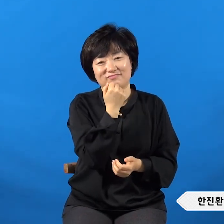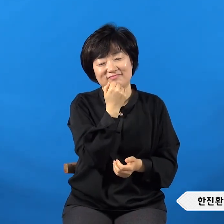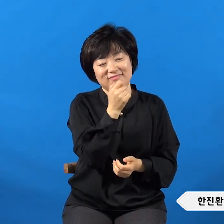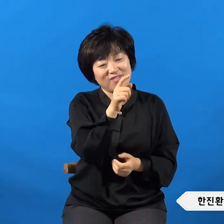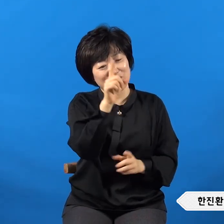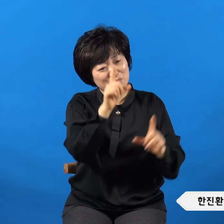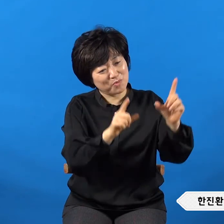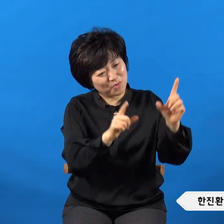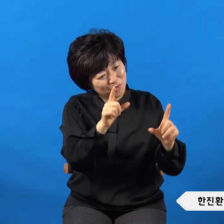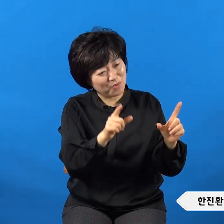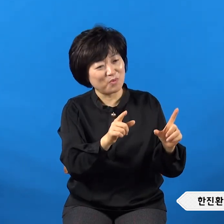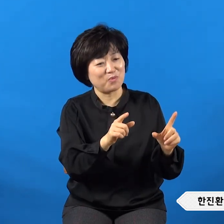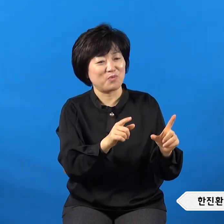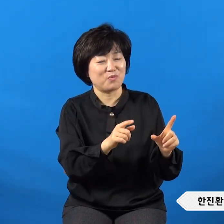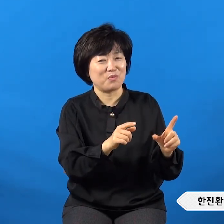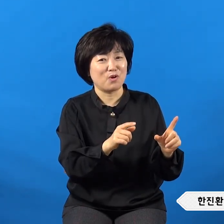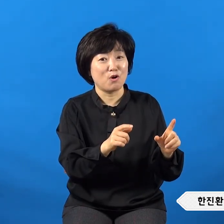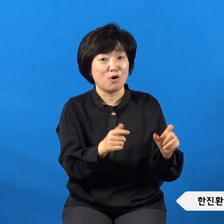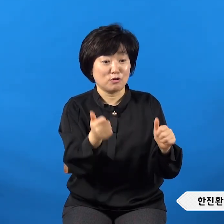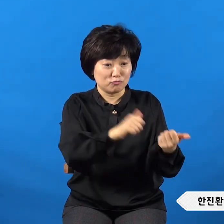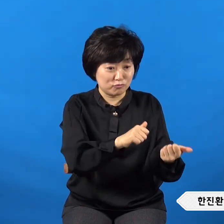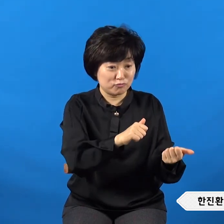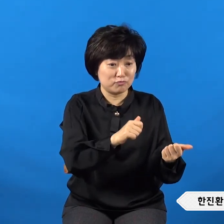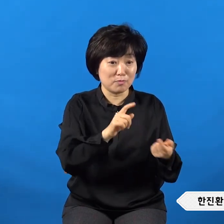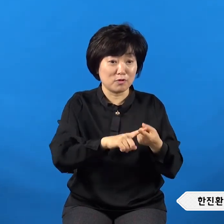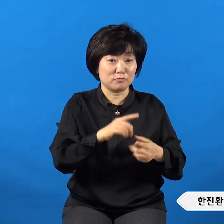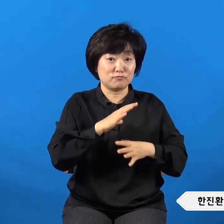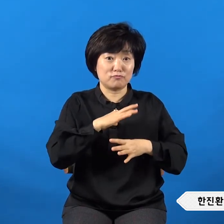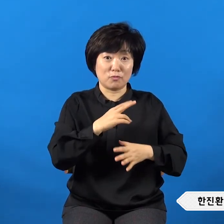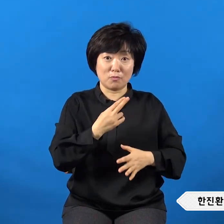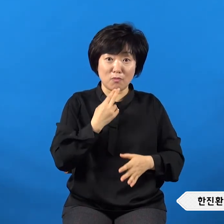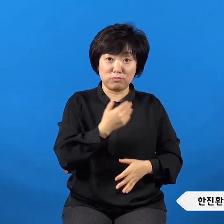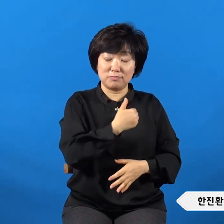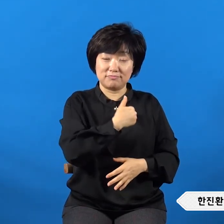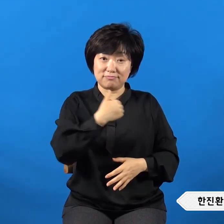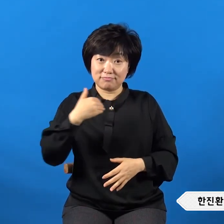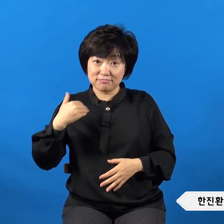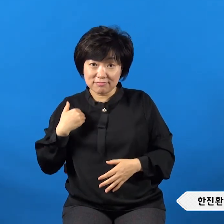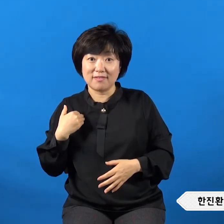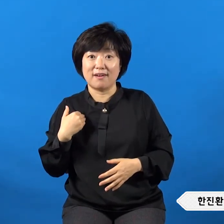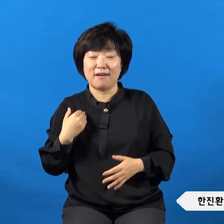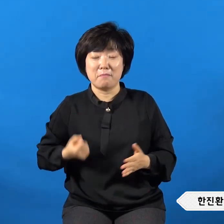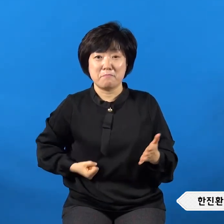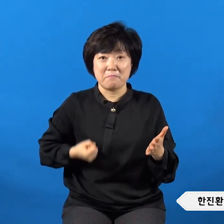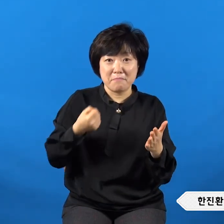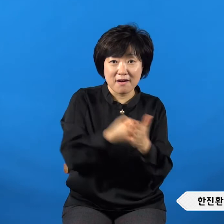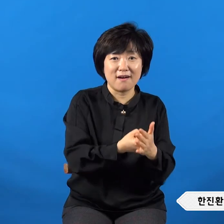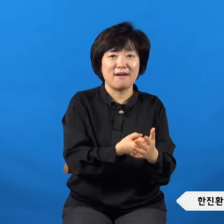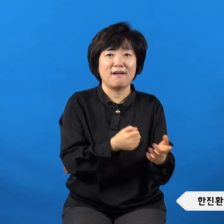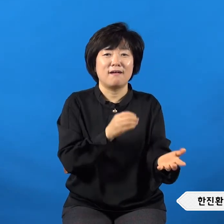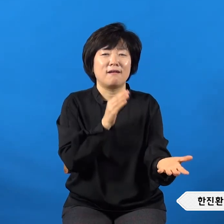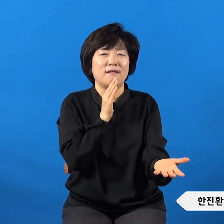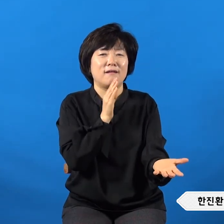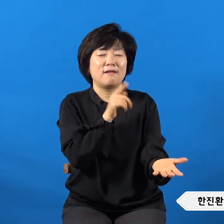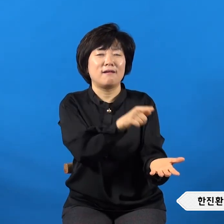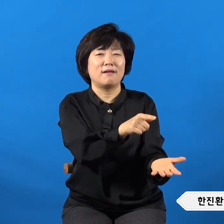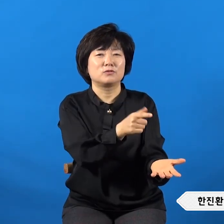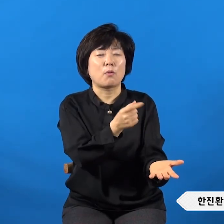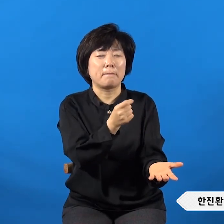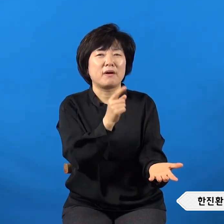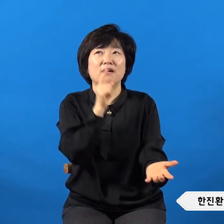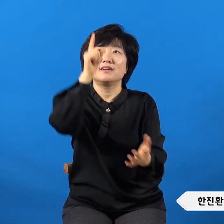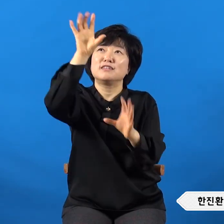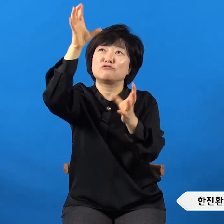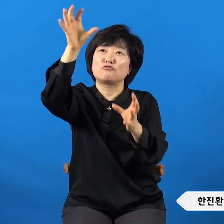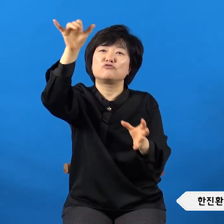끌끌끌끌 웃을 수 있는 그 여유와 배짱이 어디서 오는 것인가? 천국이 있기는 있는